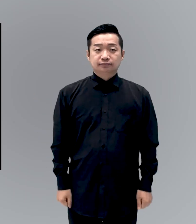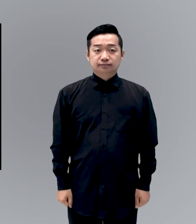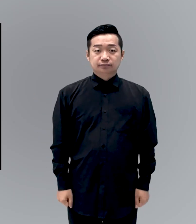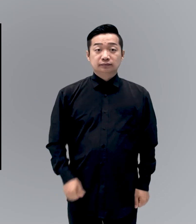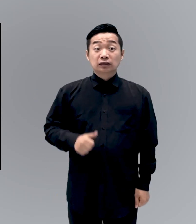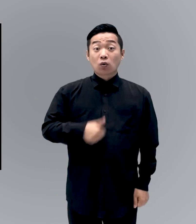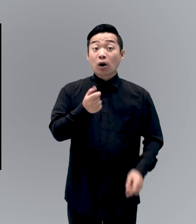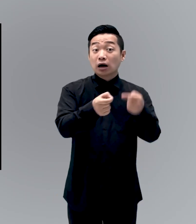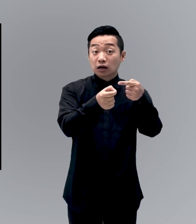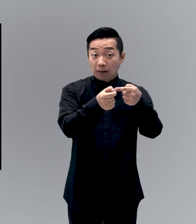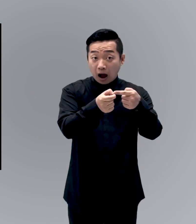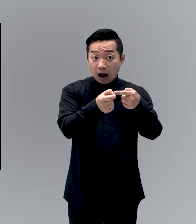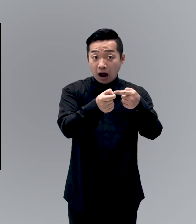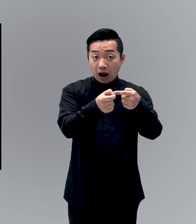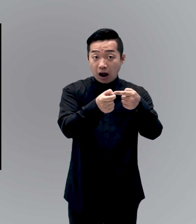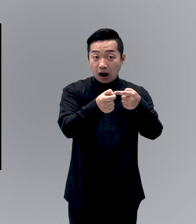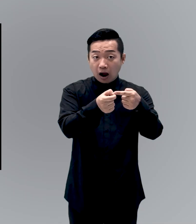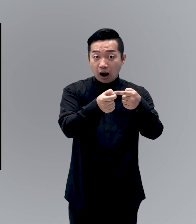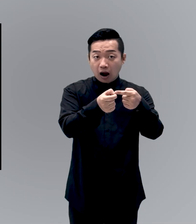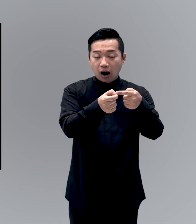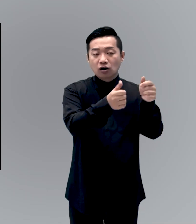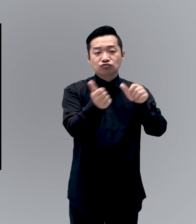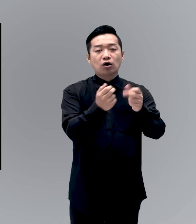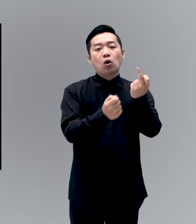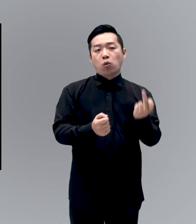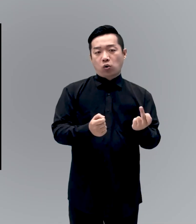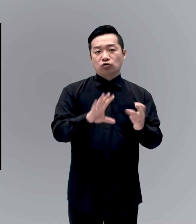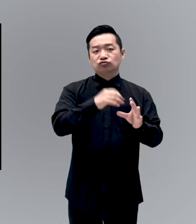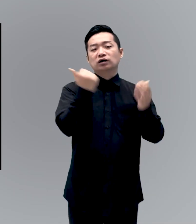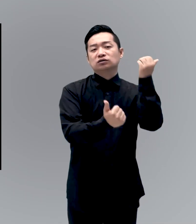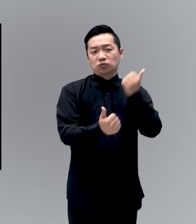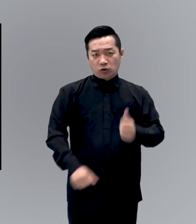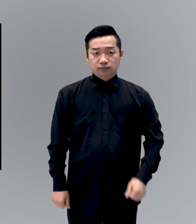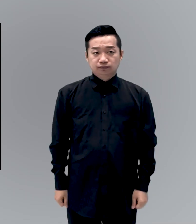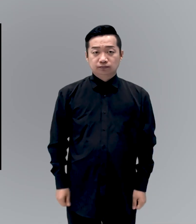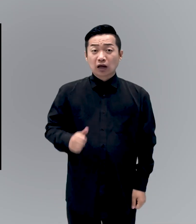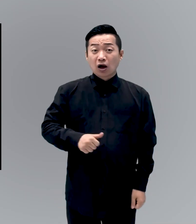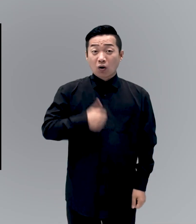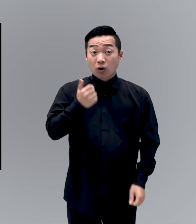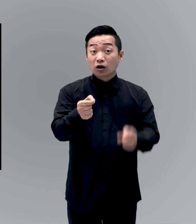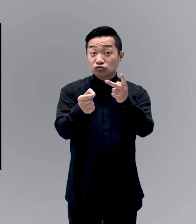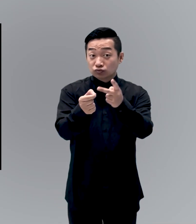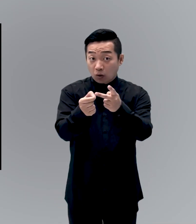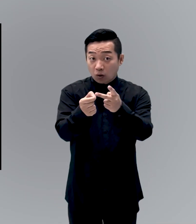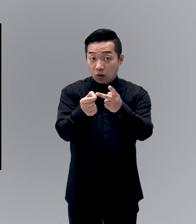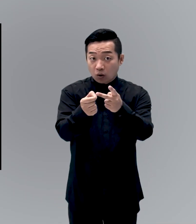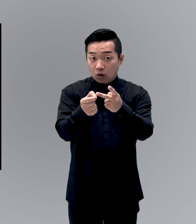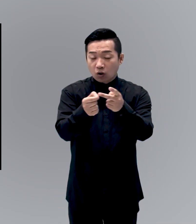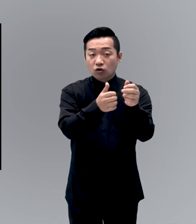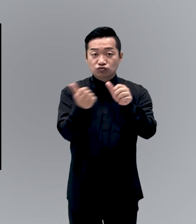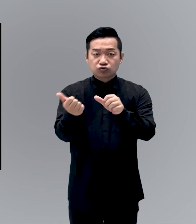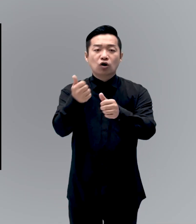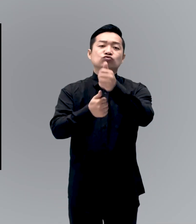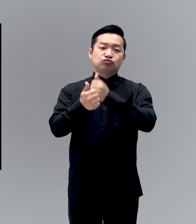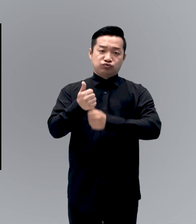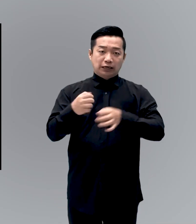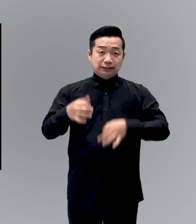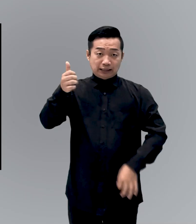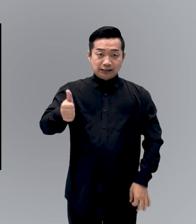않으시나요? 로맨틱 코미디의 탄산같이 톡톡 쏘는 경쾌한 분위기와 성인들의 다양한 사랑 이야기